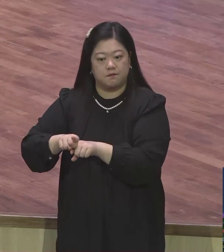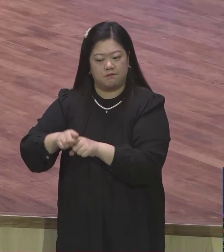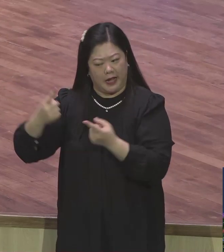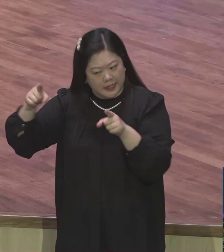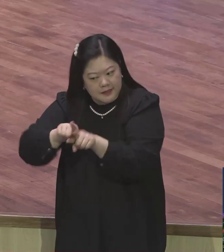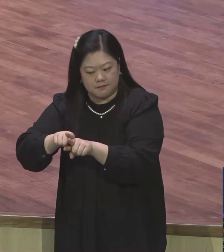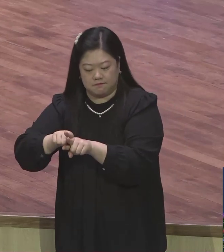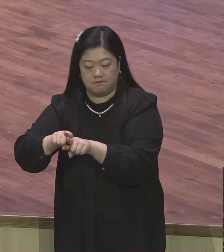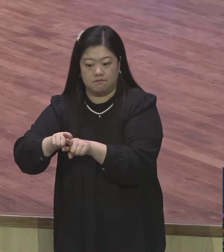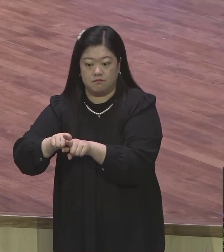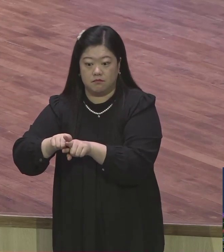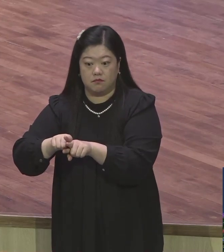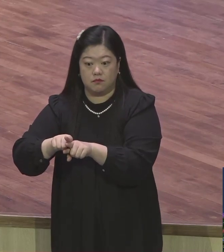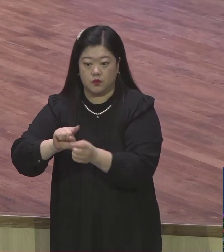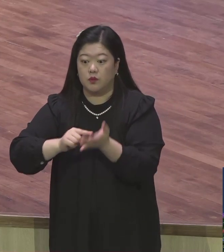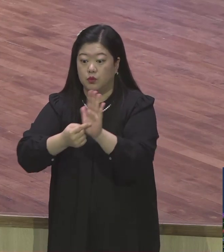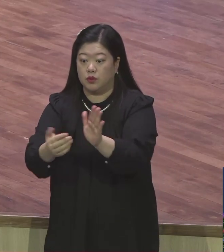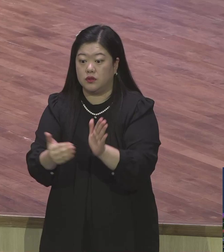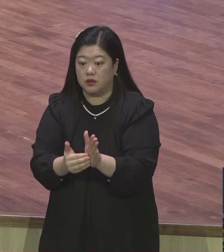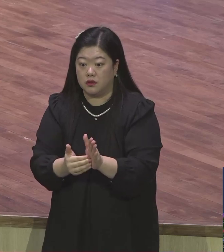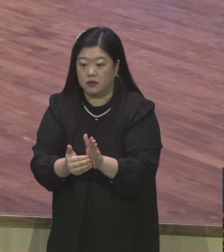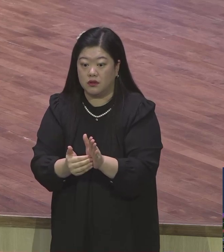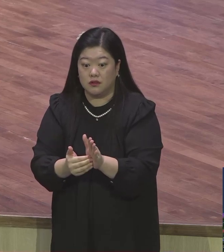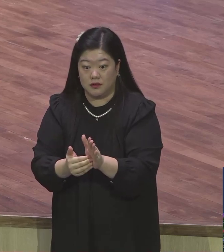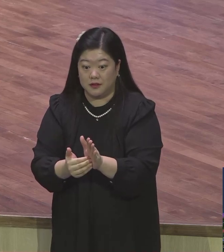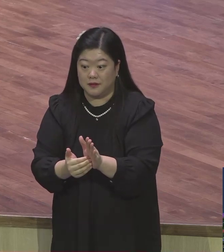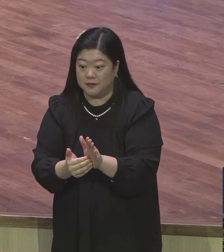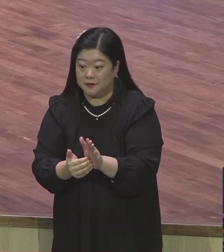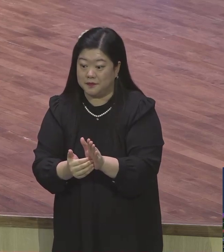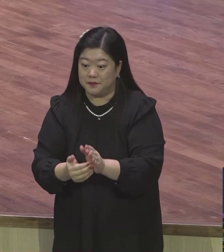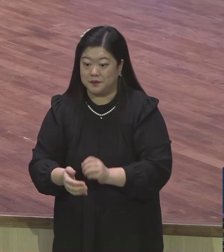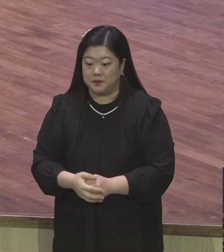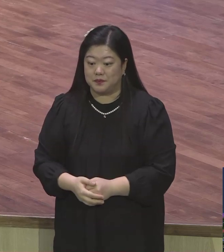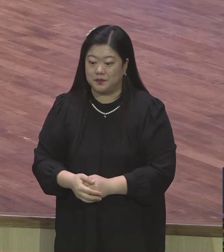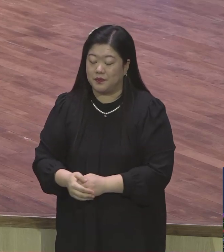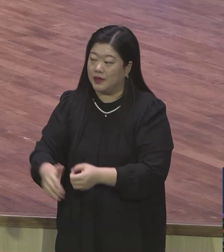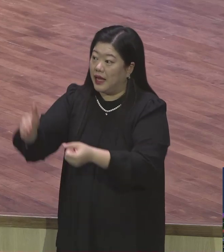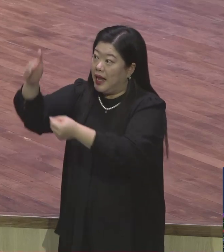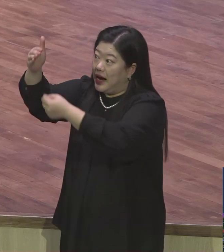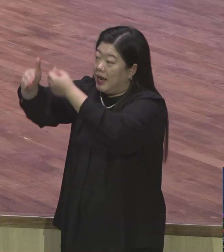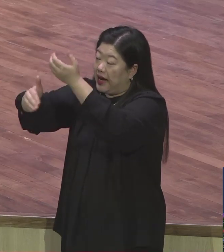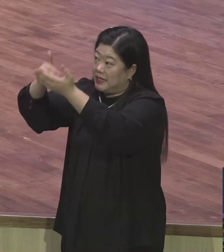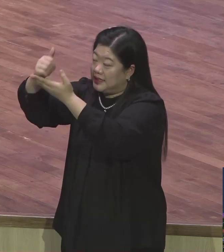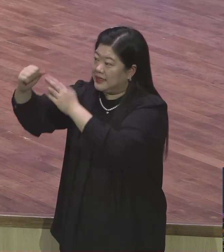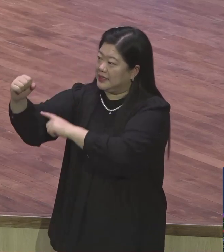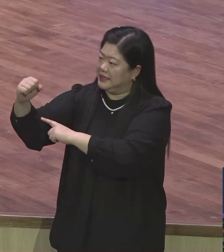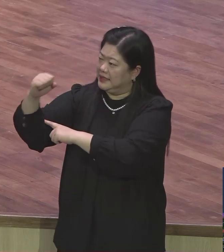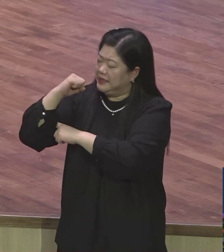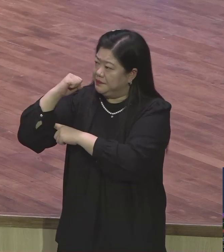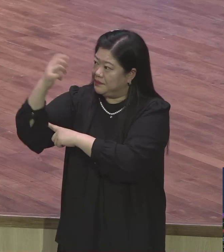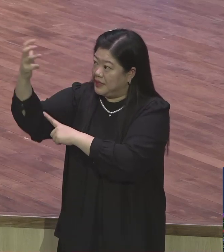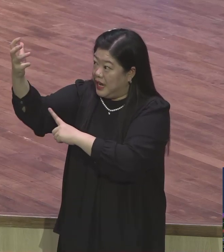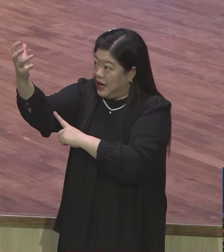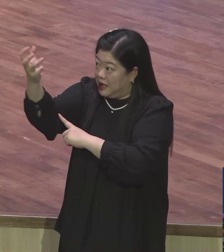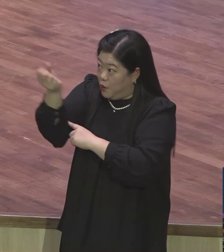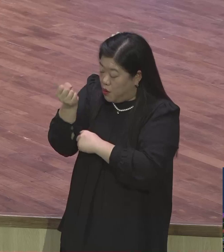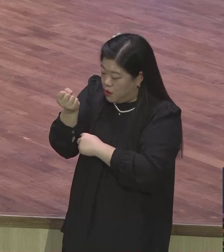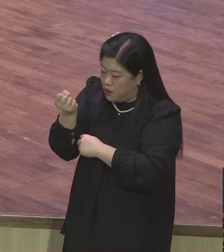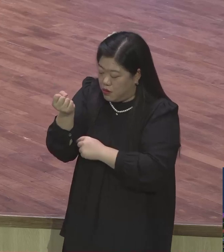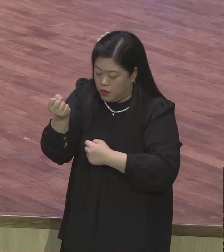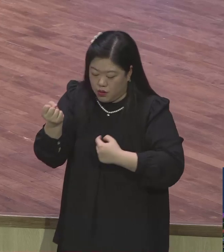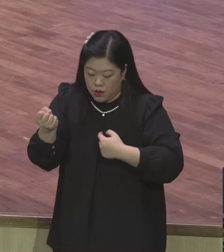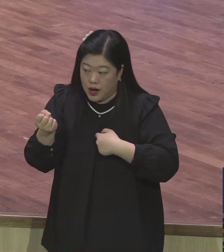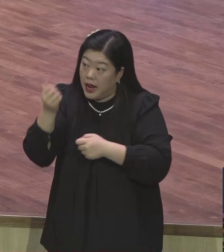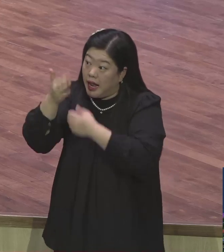하나님과 동역한다. 이 말씀은요 하나님의 능력을 통해서